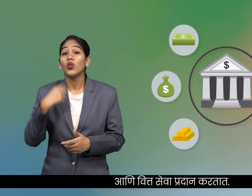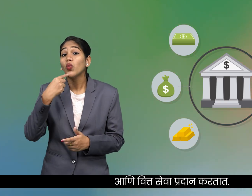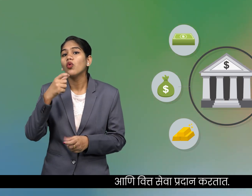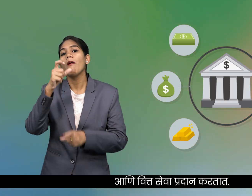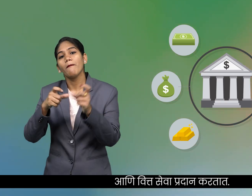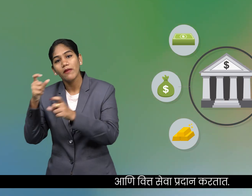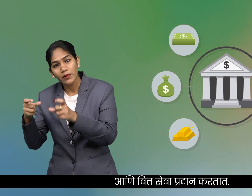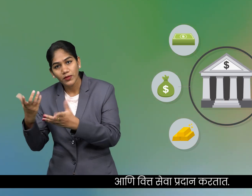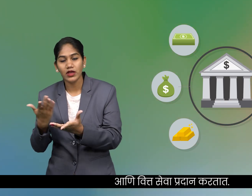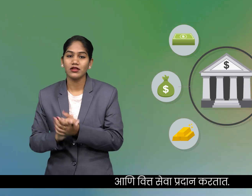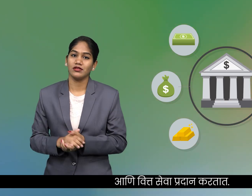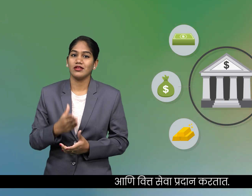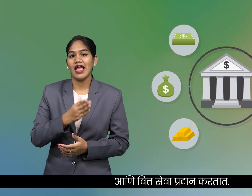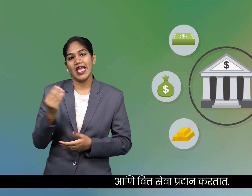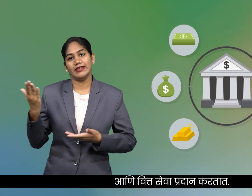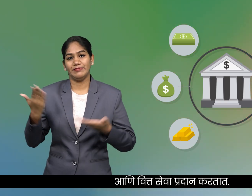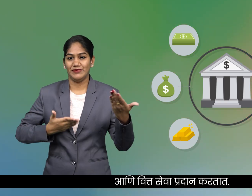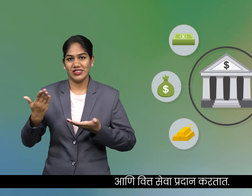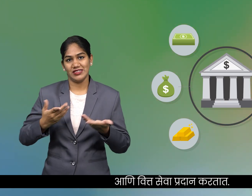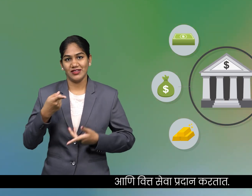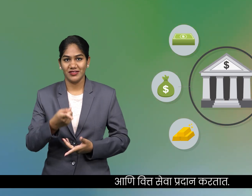आणि वित्त सेवा प्रदान करतात.